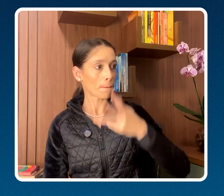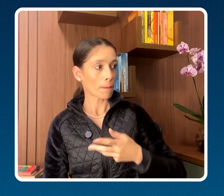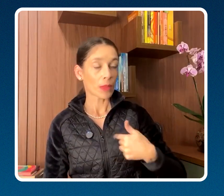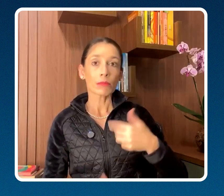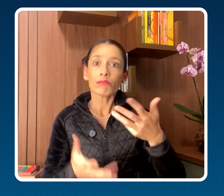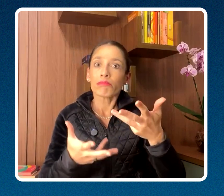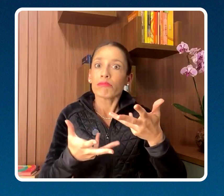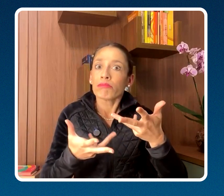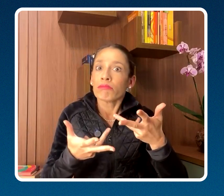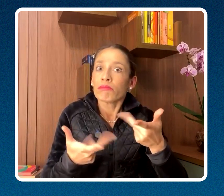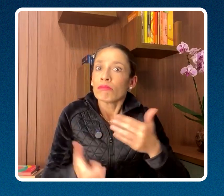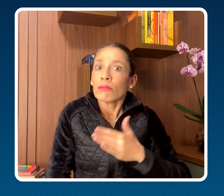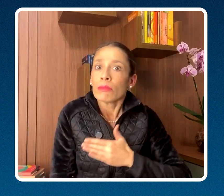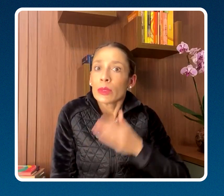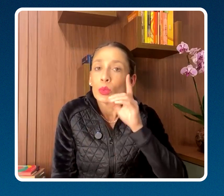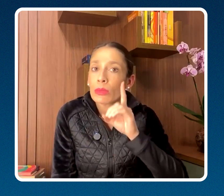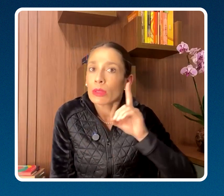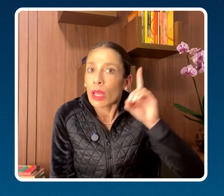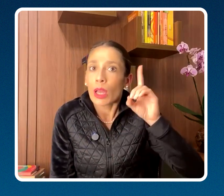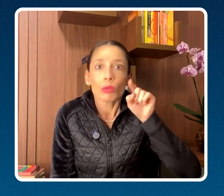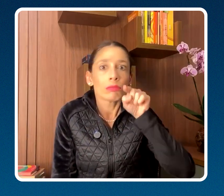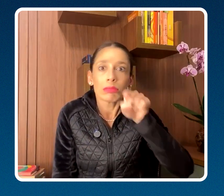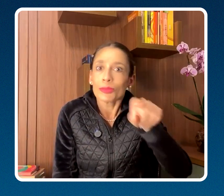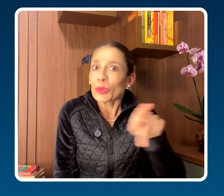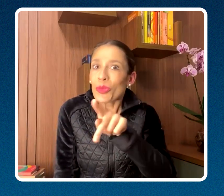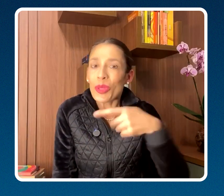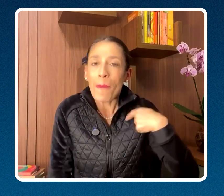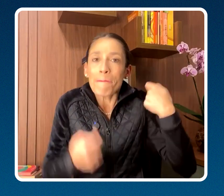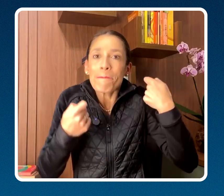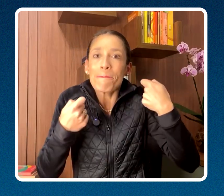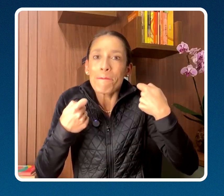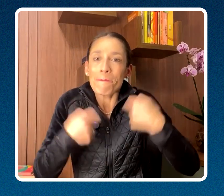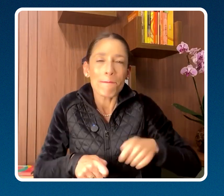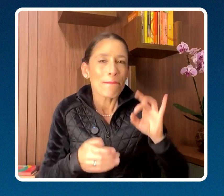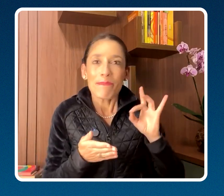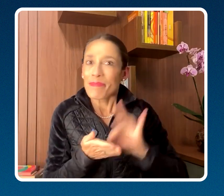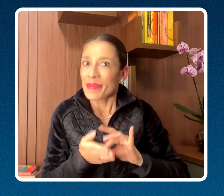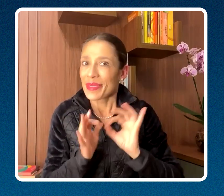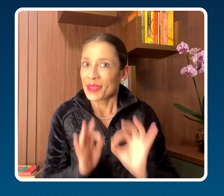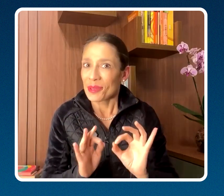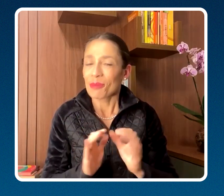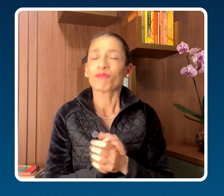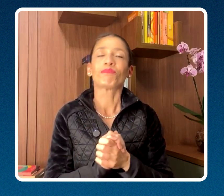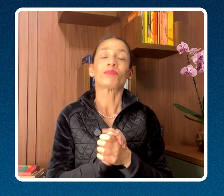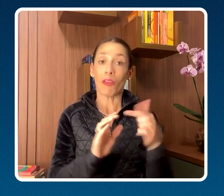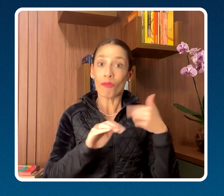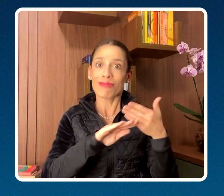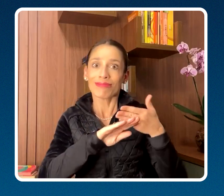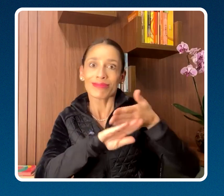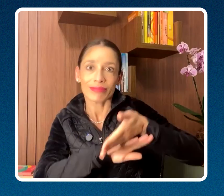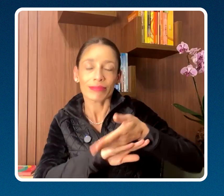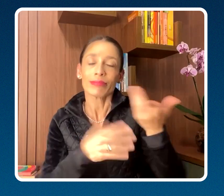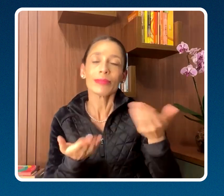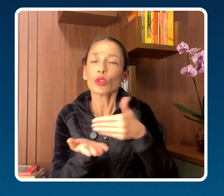encantada. Eu digo, meu Deus, eu acho que é disso que eu estou precisando. Então eu vou entrar aqui. Comecei a